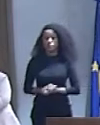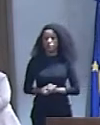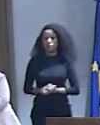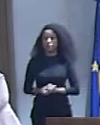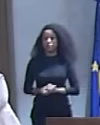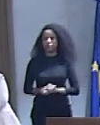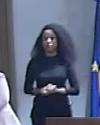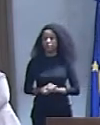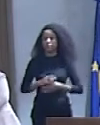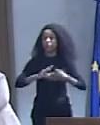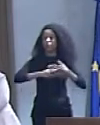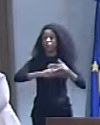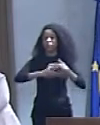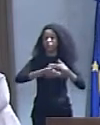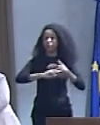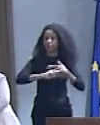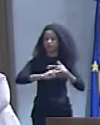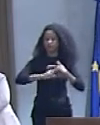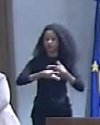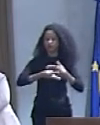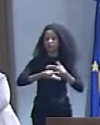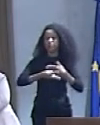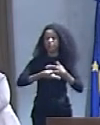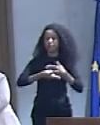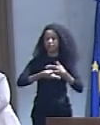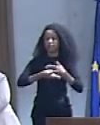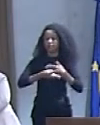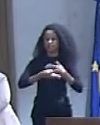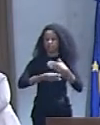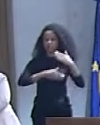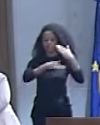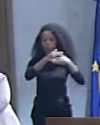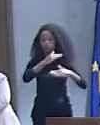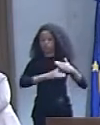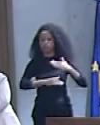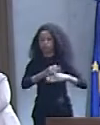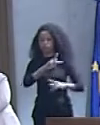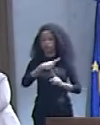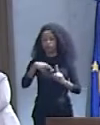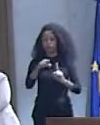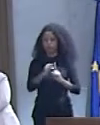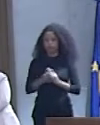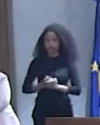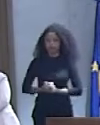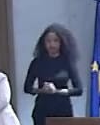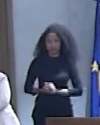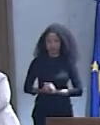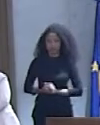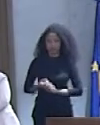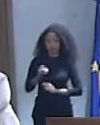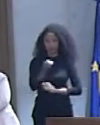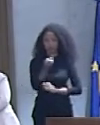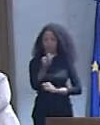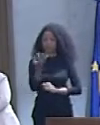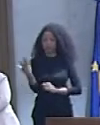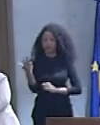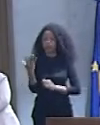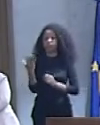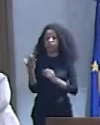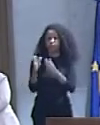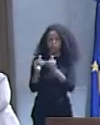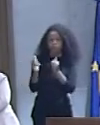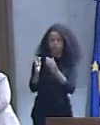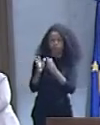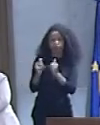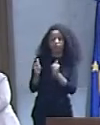As consequências do sucateamento da Previdência Social, o quantitativo de requerimento de